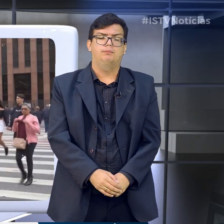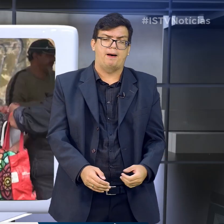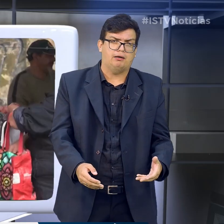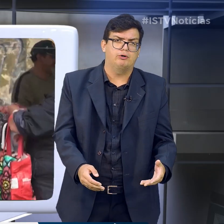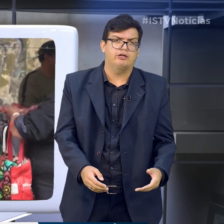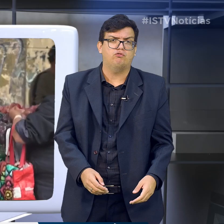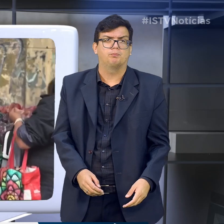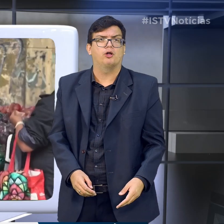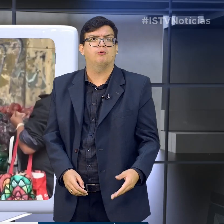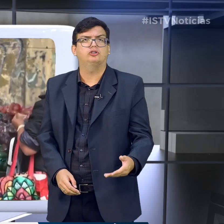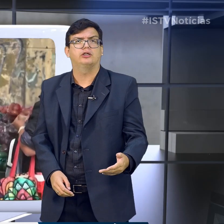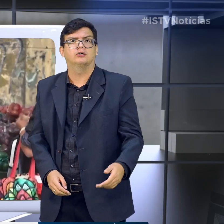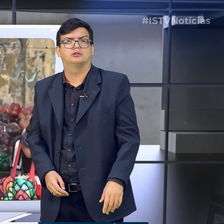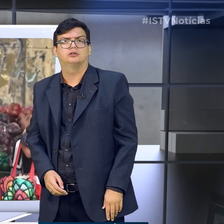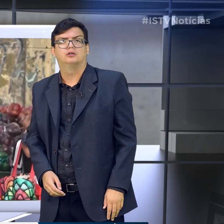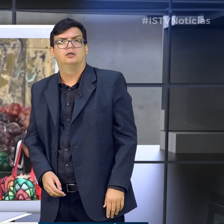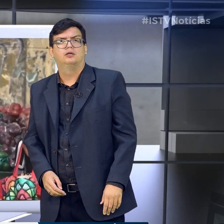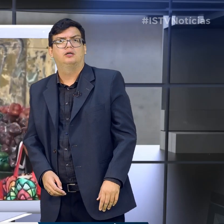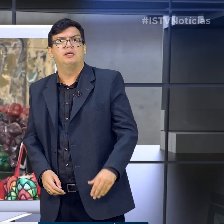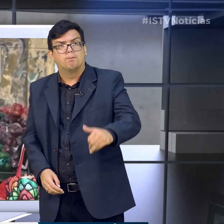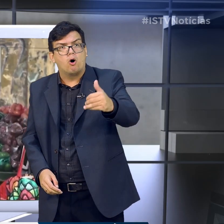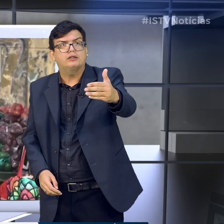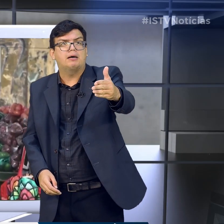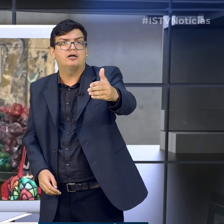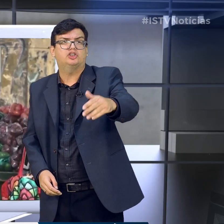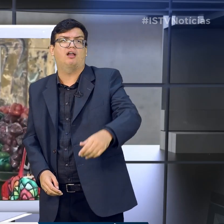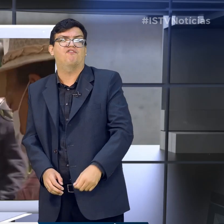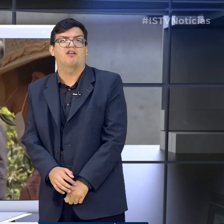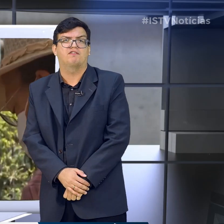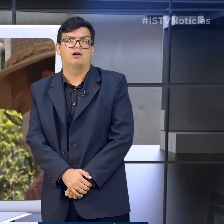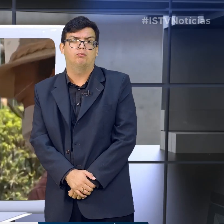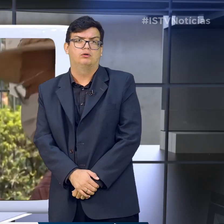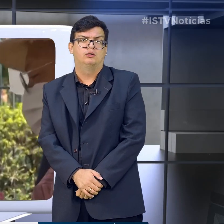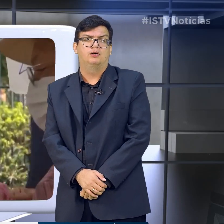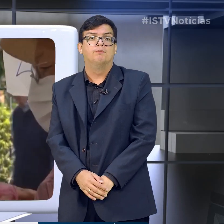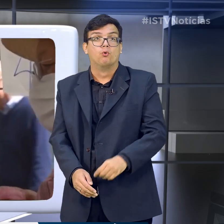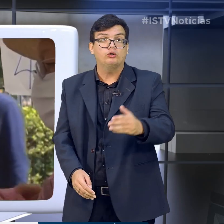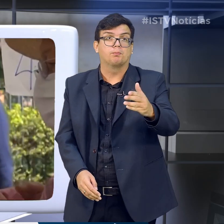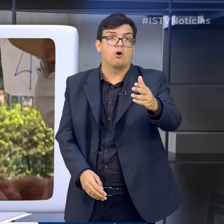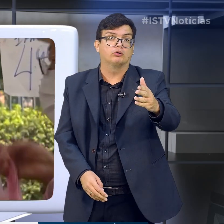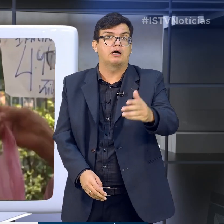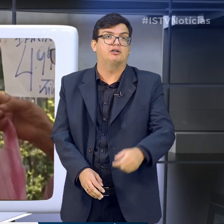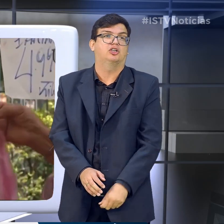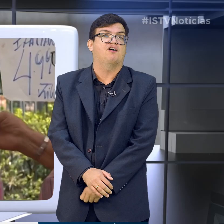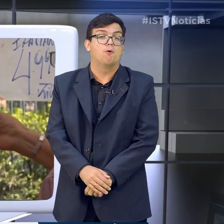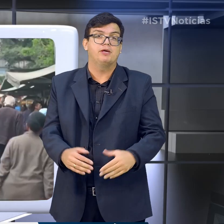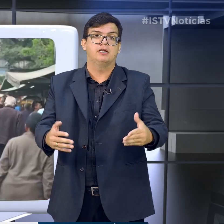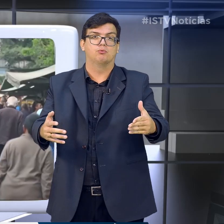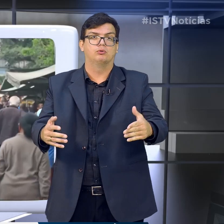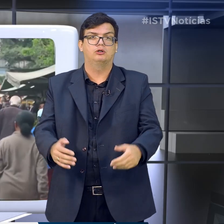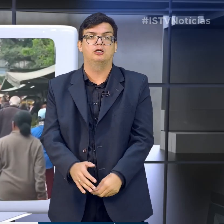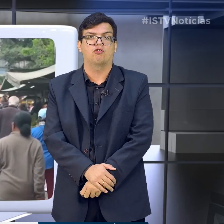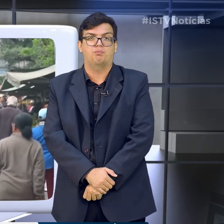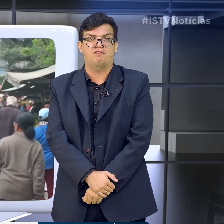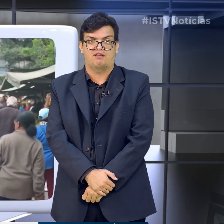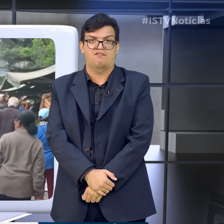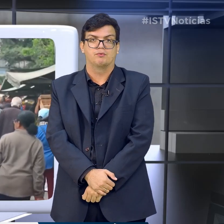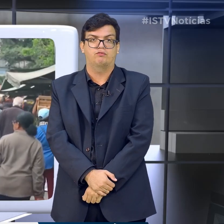para com isso pelo amor de Deus que bom que tá baixando a inflação muito bom tá baixando é o mínimo que nós precisávamos